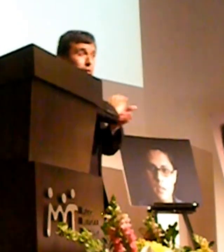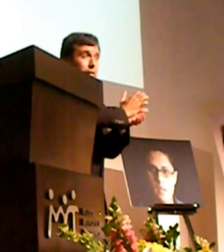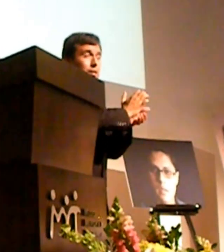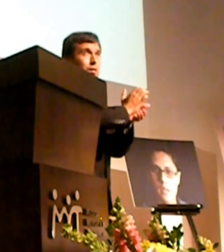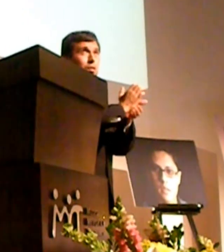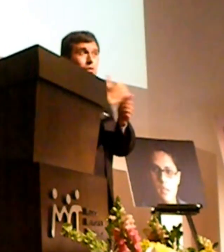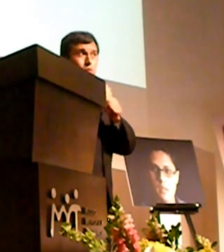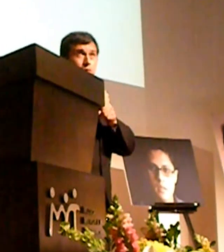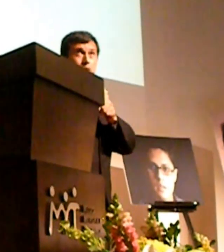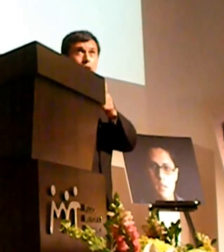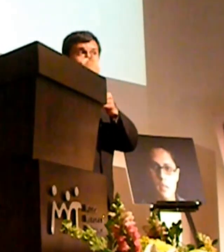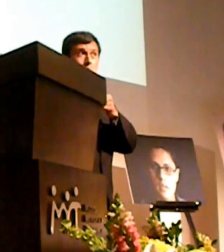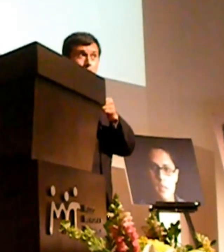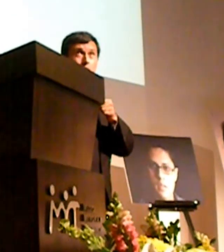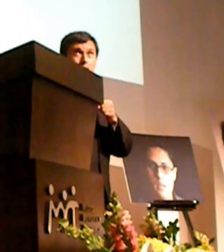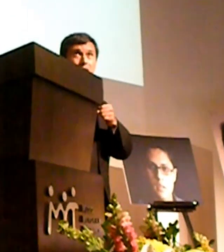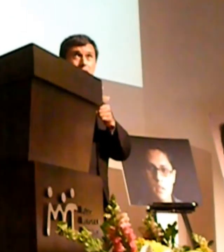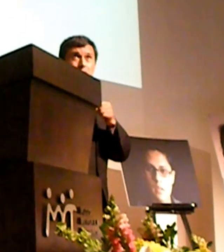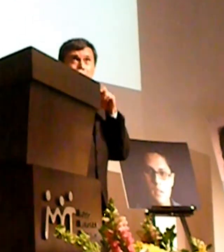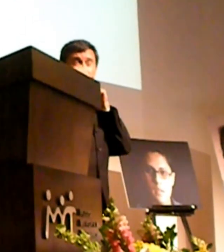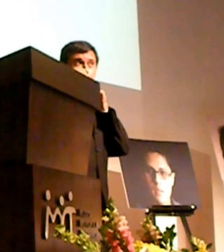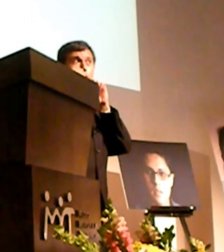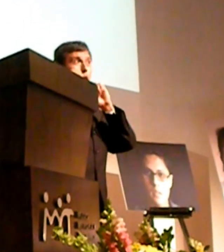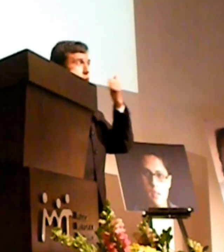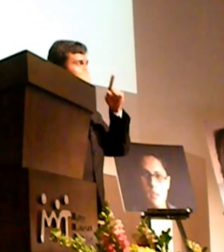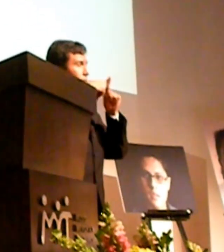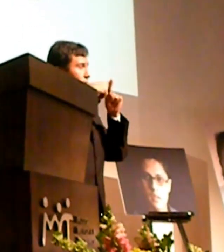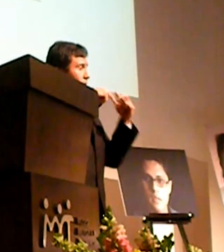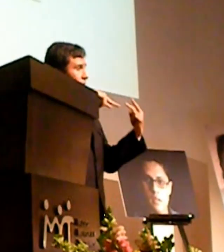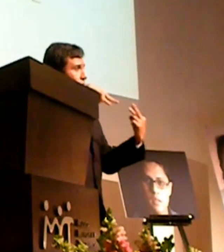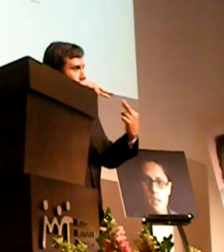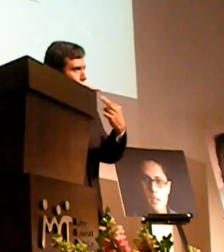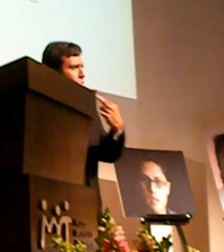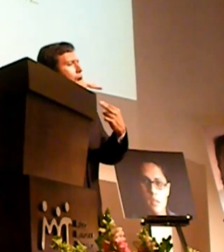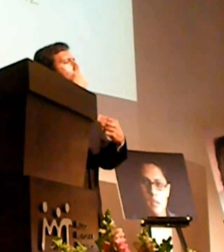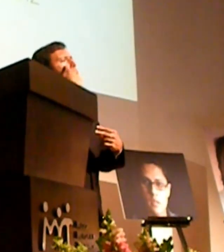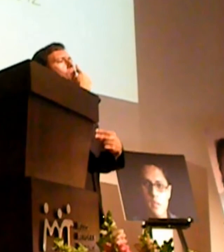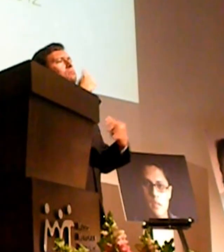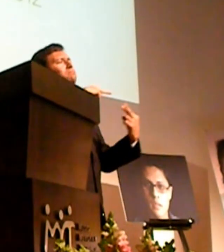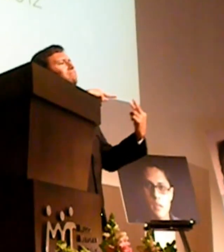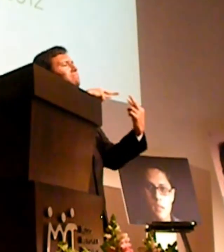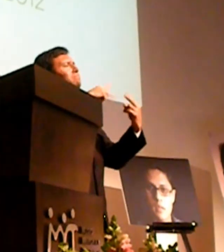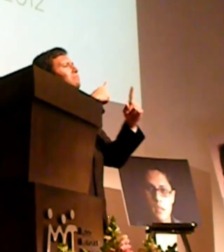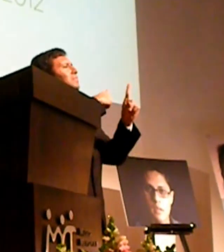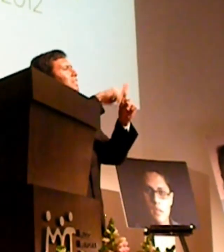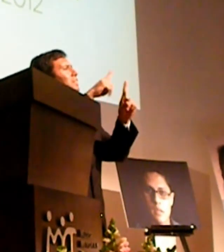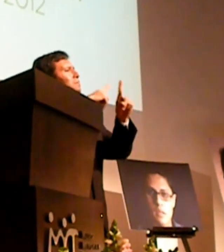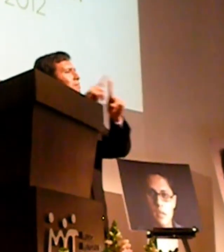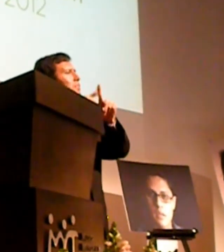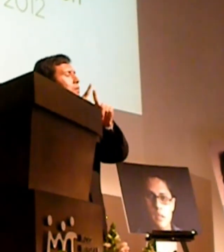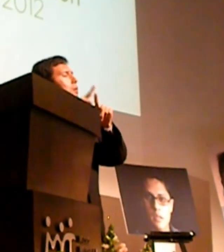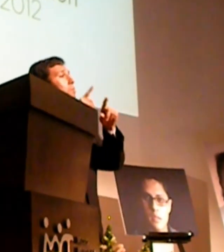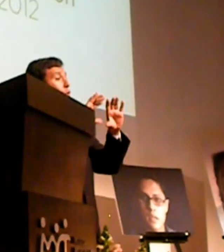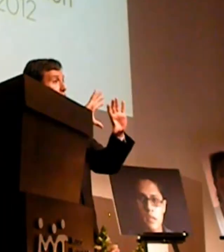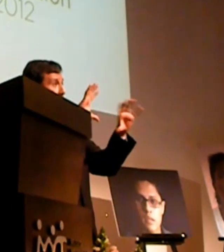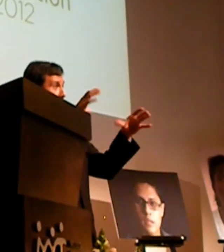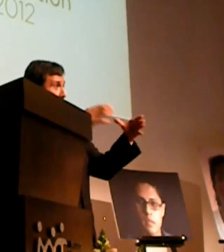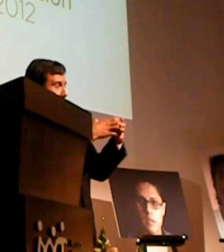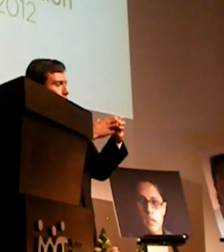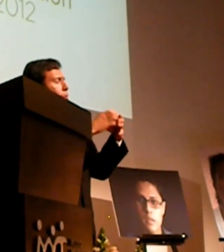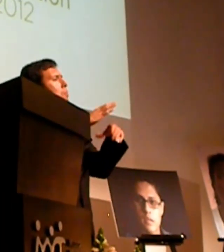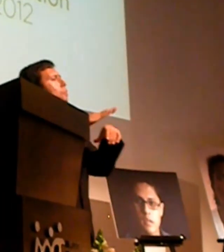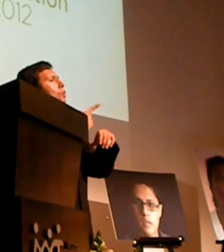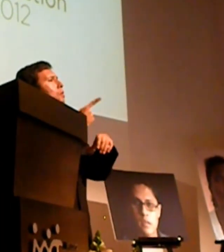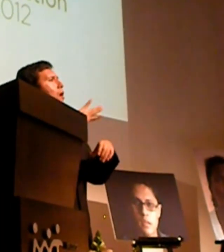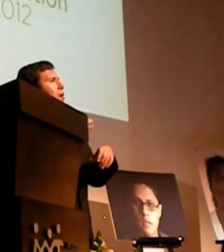mismas o frente a sus diversos. Miradas interiorizadas en el inconsciente colectivo, por la reproducción interminable que hacen